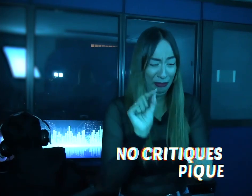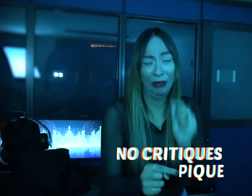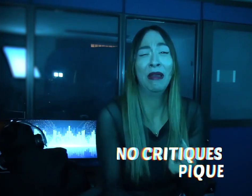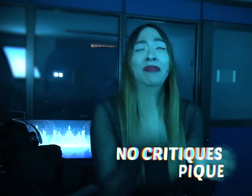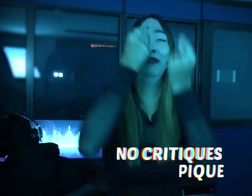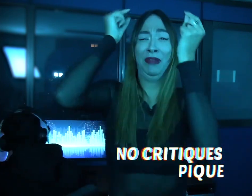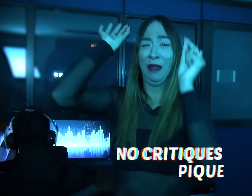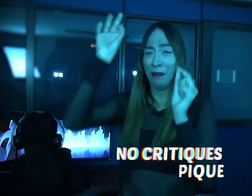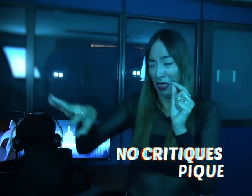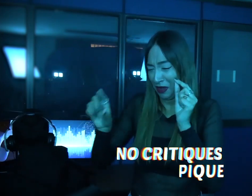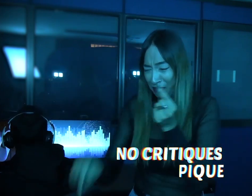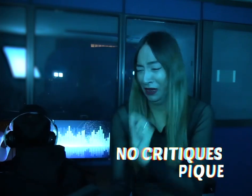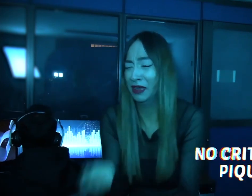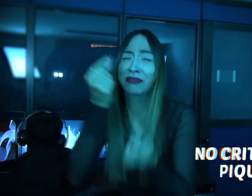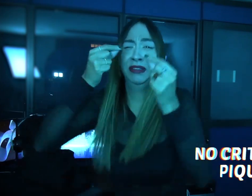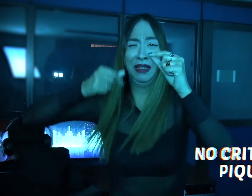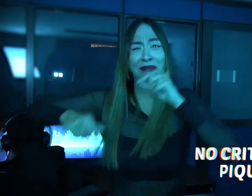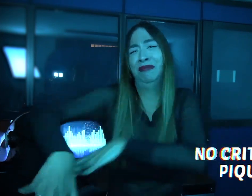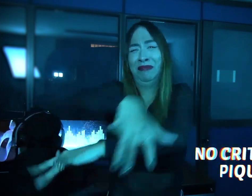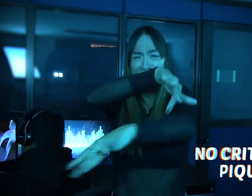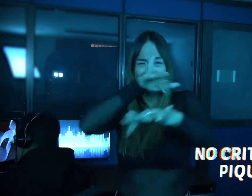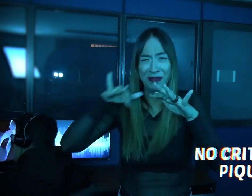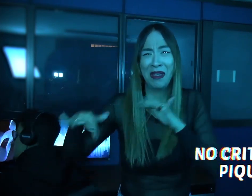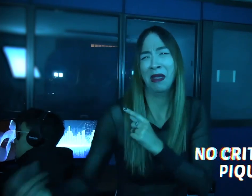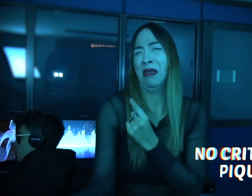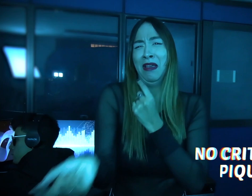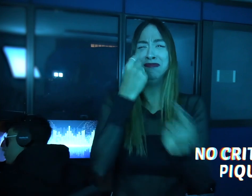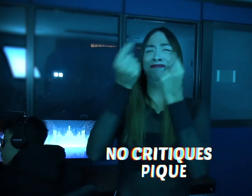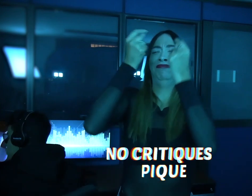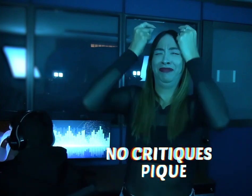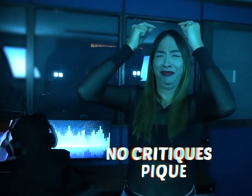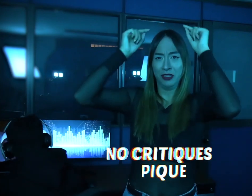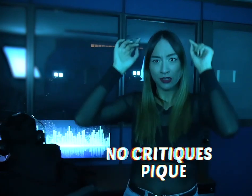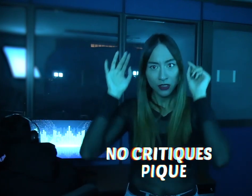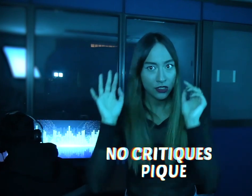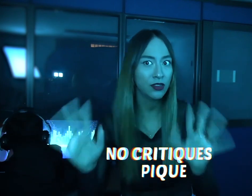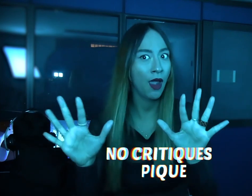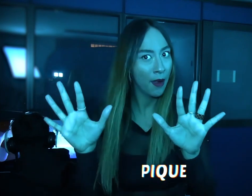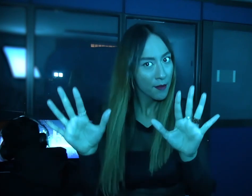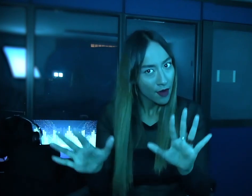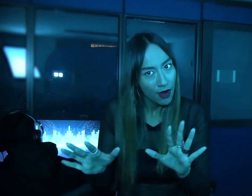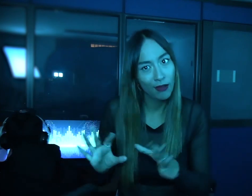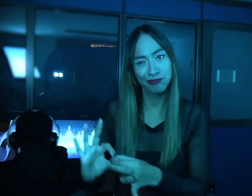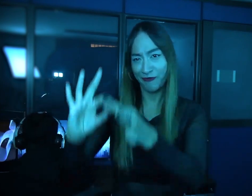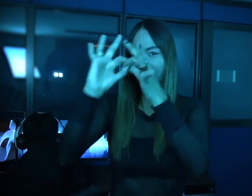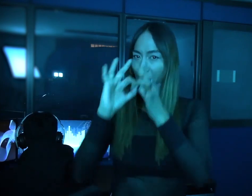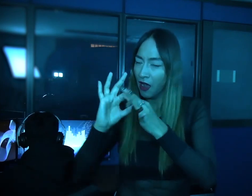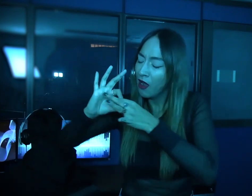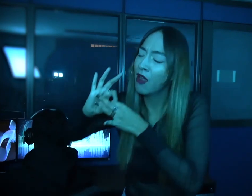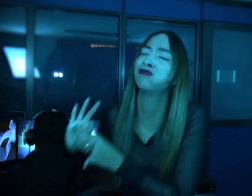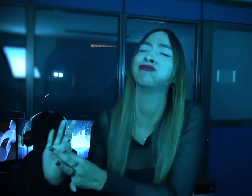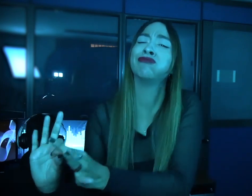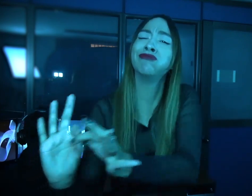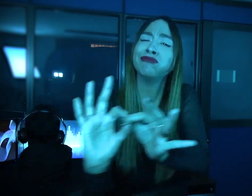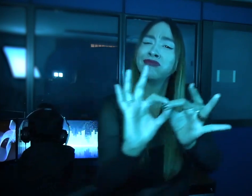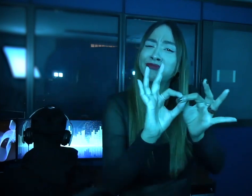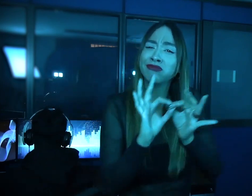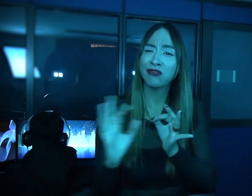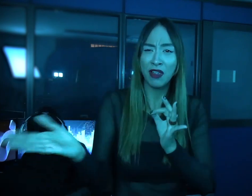factura. Perdón que te salpique, de lo que hacemos pican y es puro critique. Dejemos a un lado